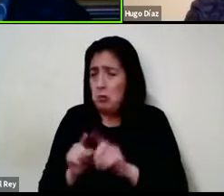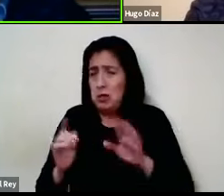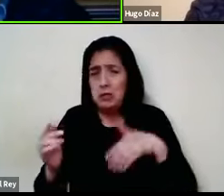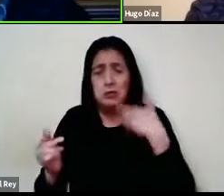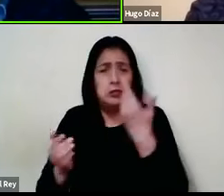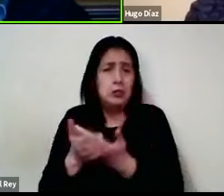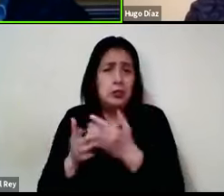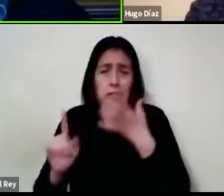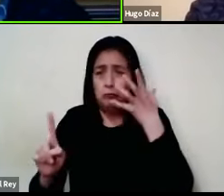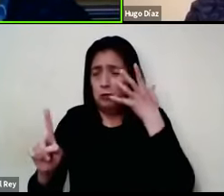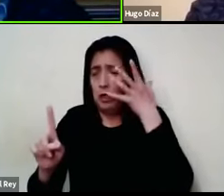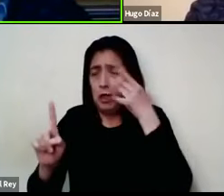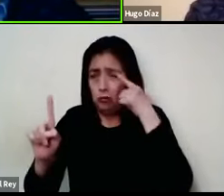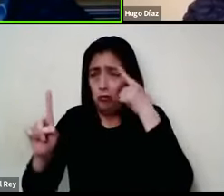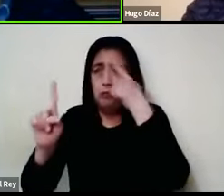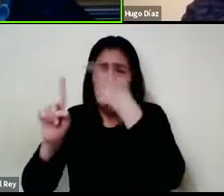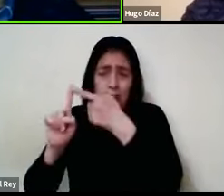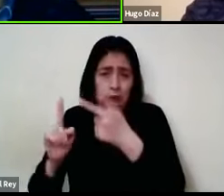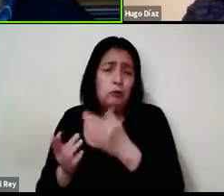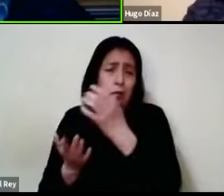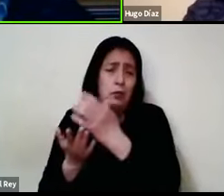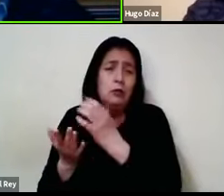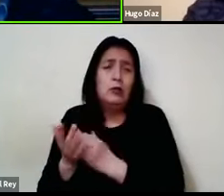a los mismos objetivos curriculares, pero